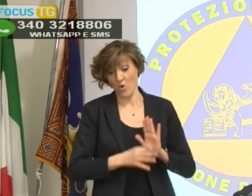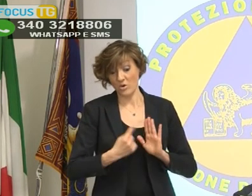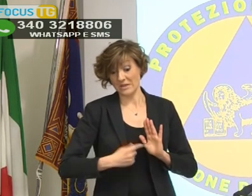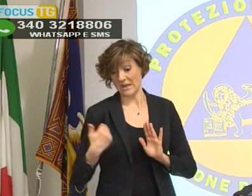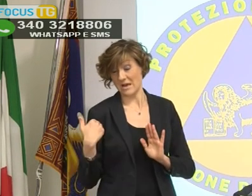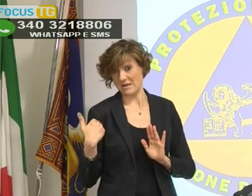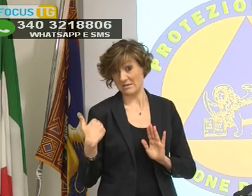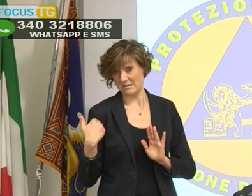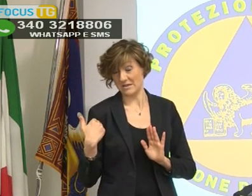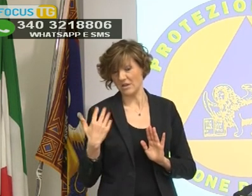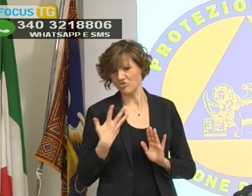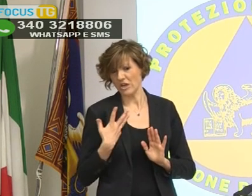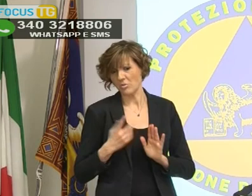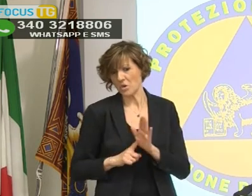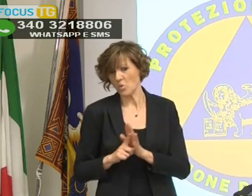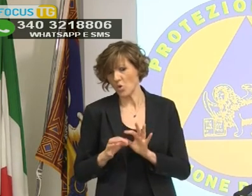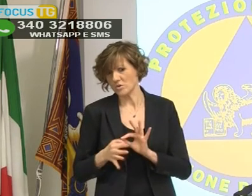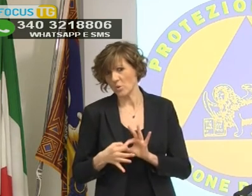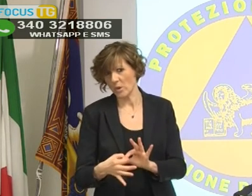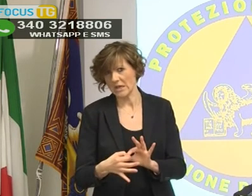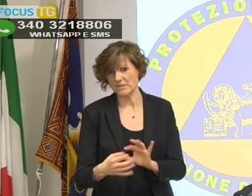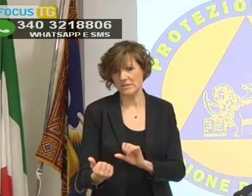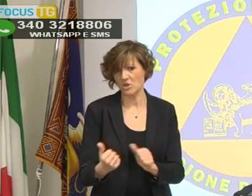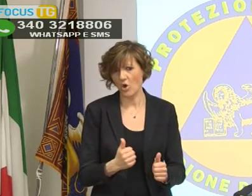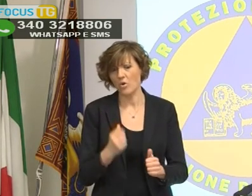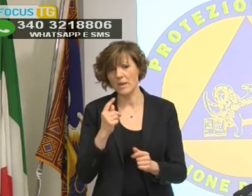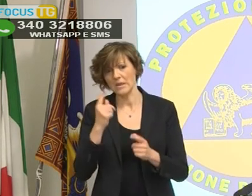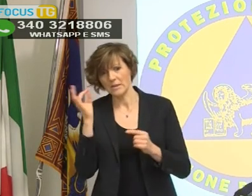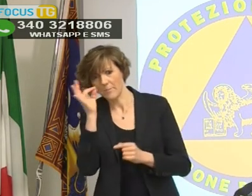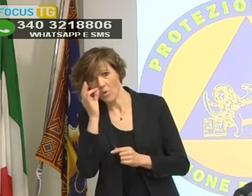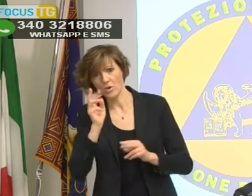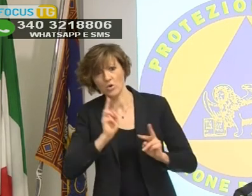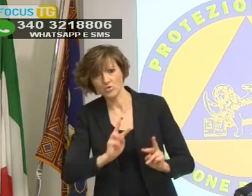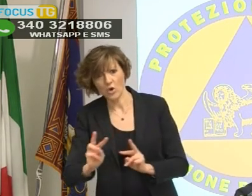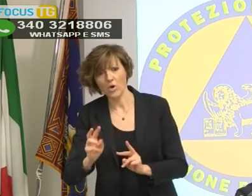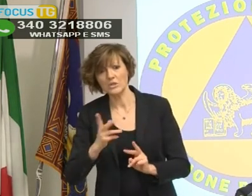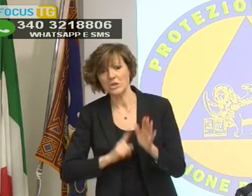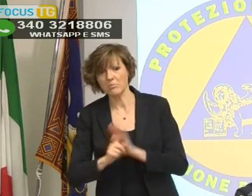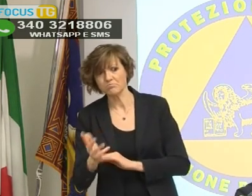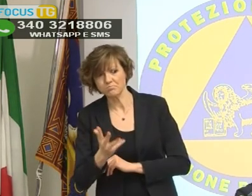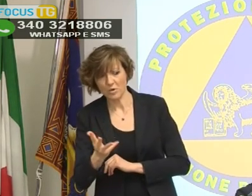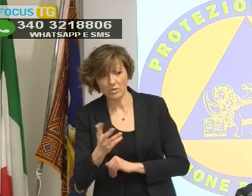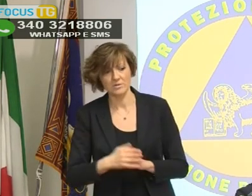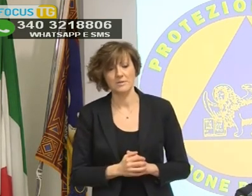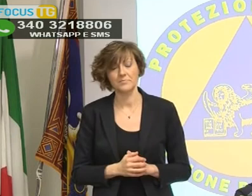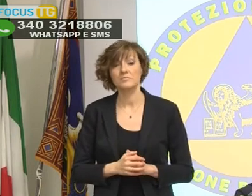di virus dall'estero, quindi l'attività di tamponi, controlli, quali sanzioni? Allora, si sta assolutamente lavorando